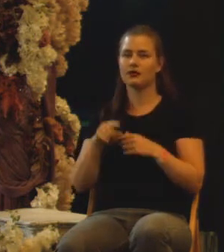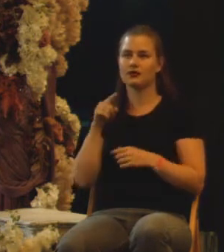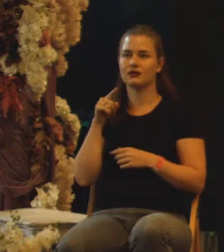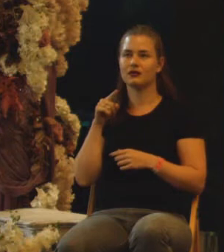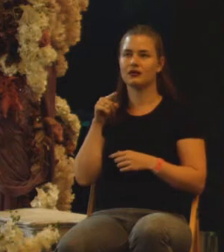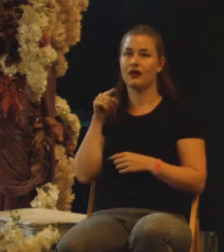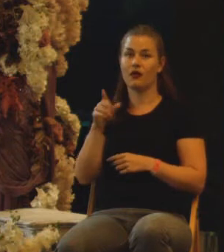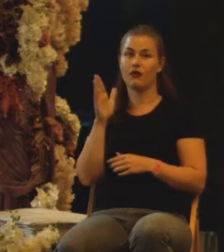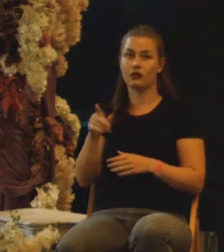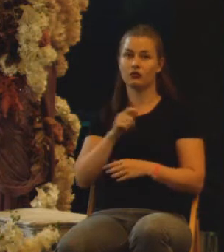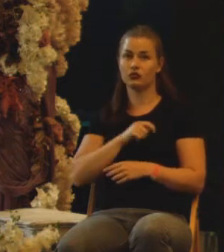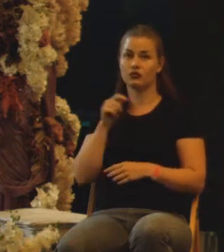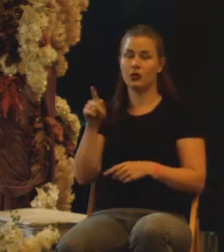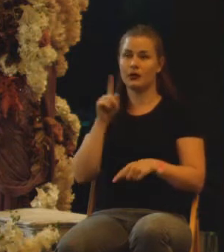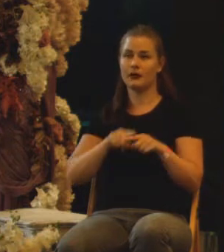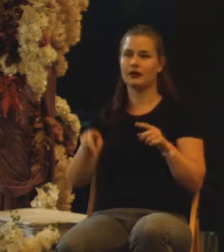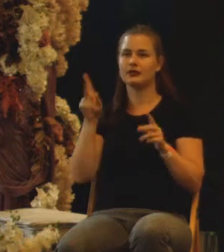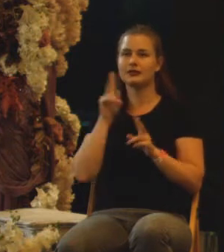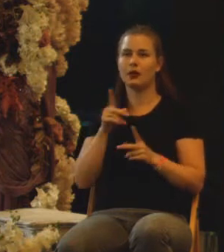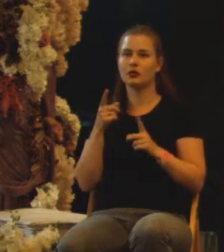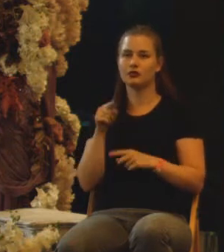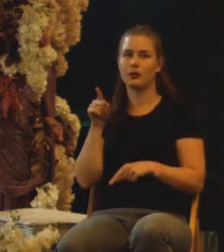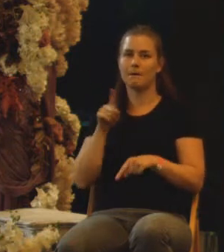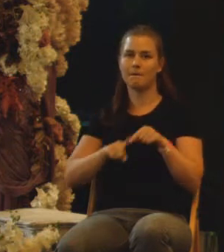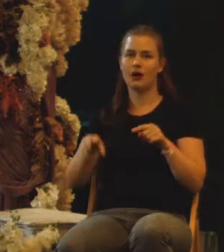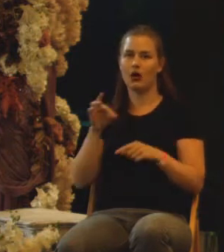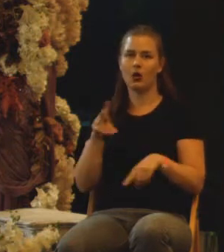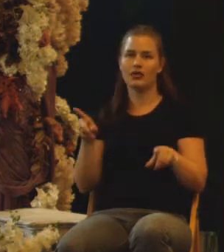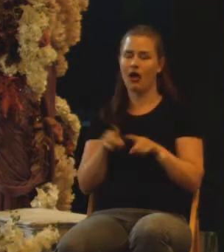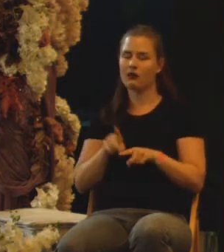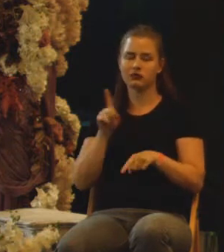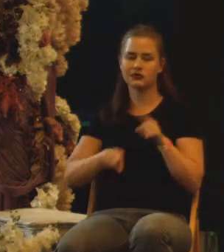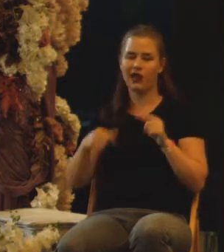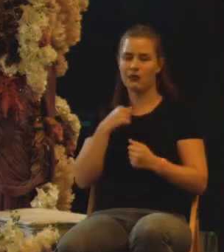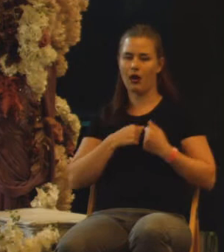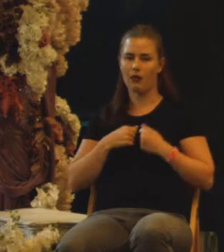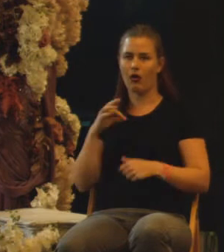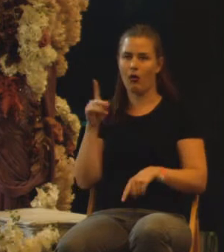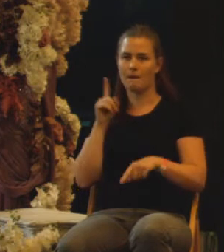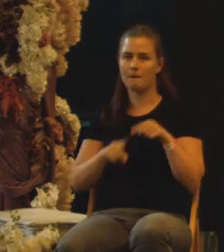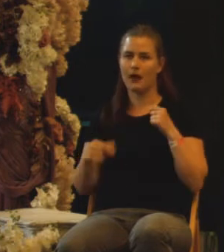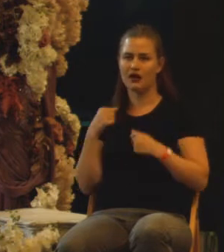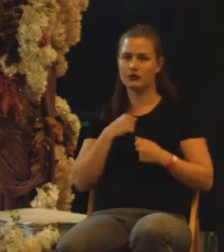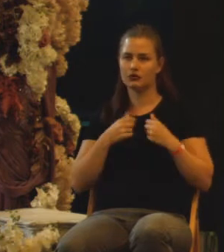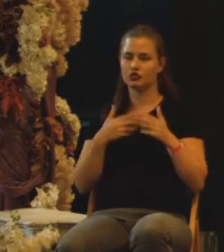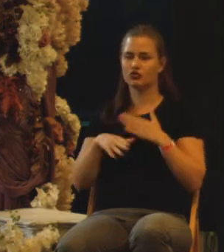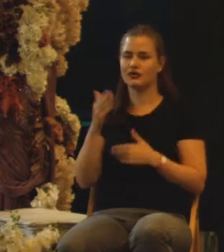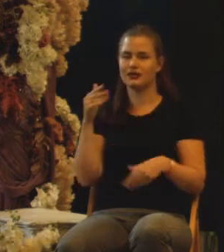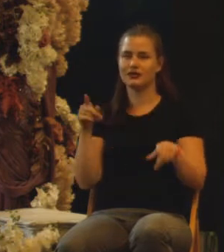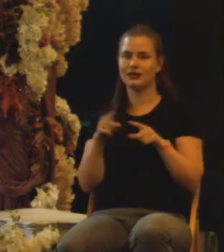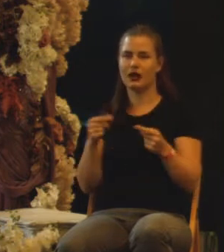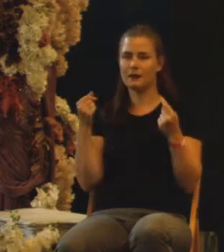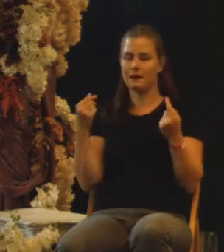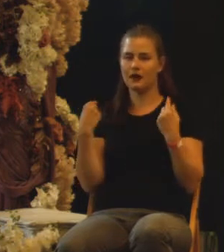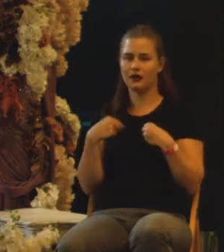потому что ему быстрее. Не знаю, почему ему быстрее, но типа быстрее он как-то моется. Вот он быстро помылся, значит, ушел. А ты такая в